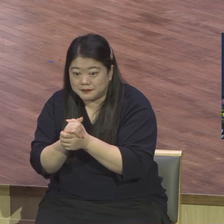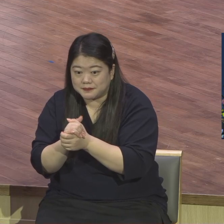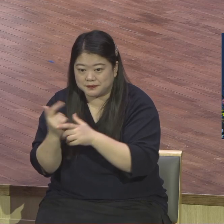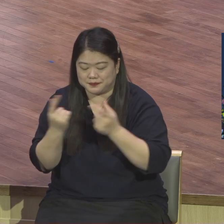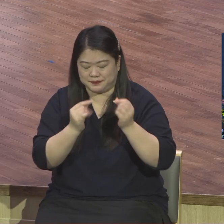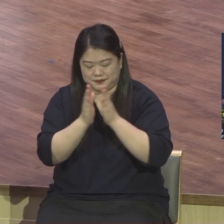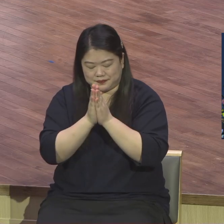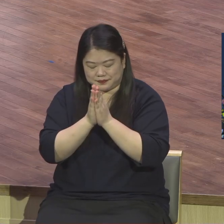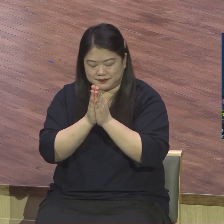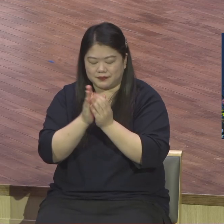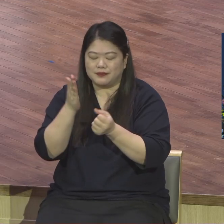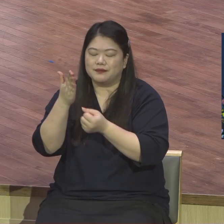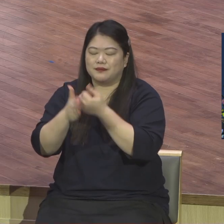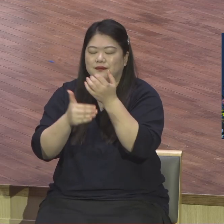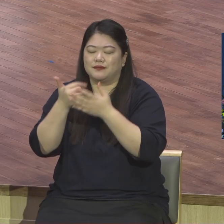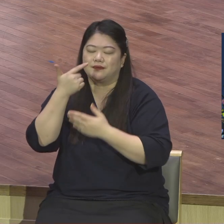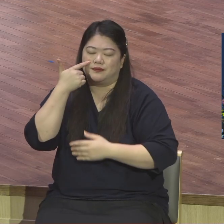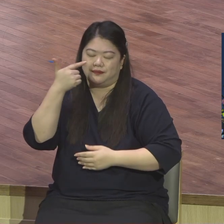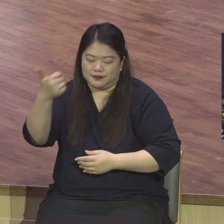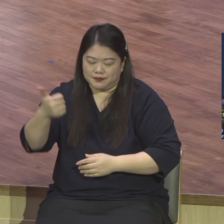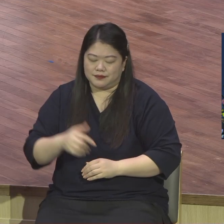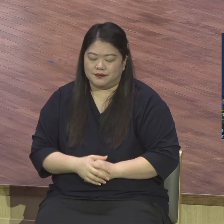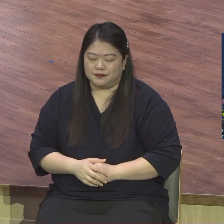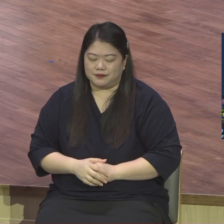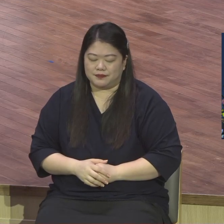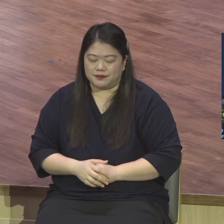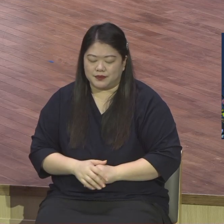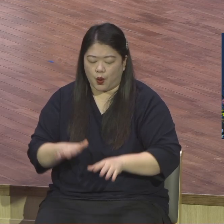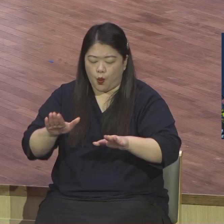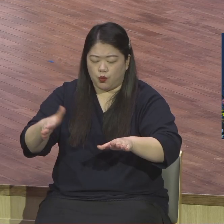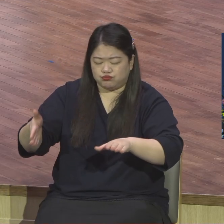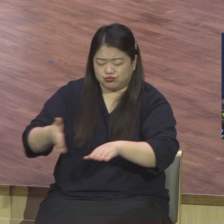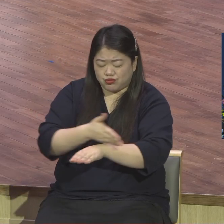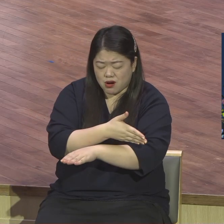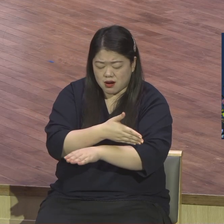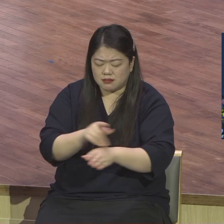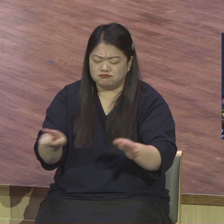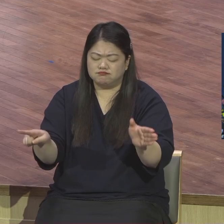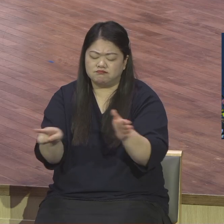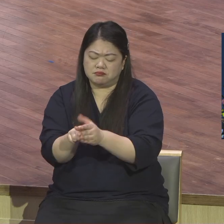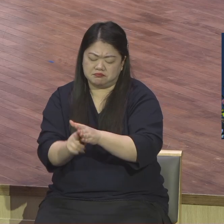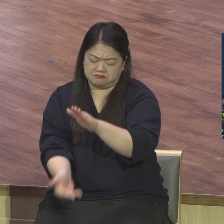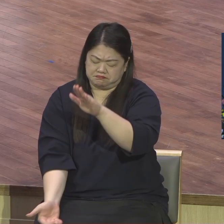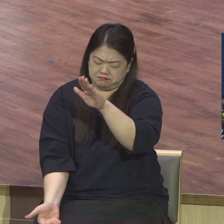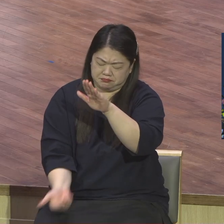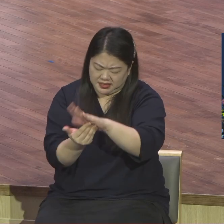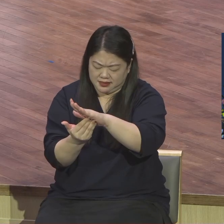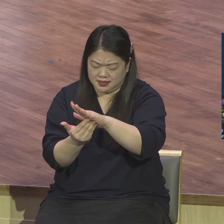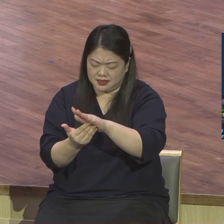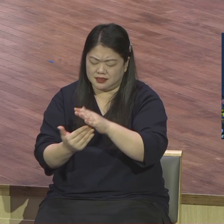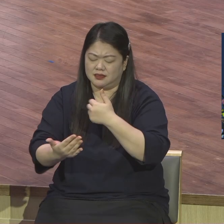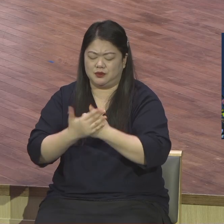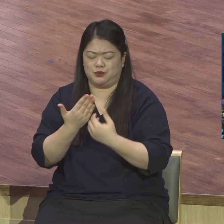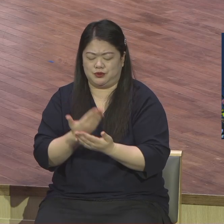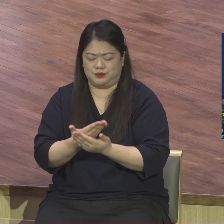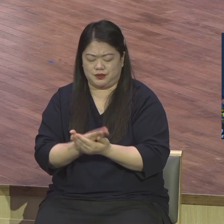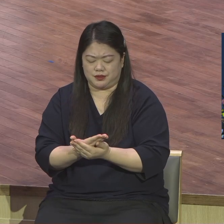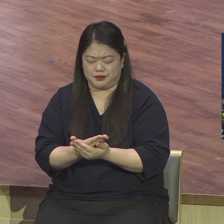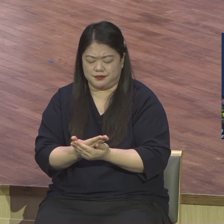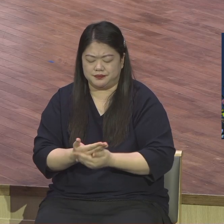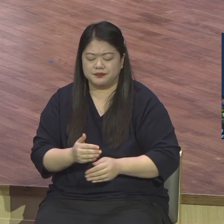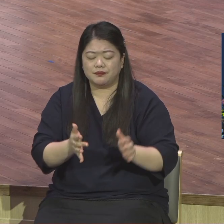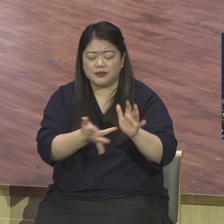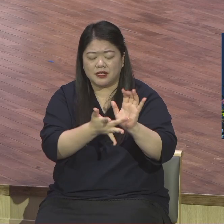아버지 하나님, 우리 영계 모든 성도들 오늘부터 믿음의 만렙이 되게 하여 주옵소서.